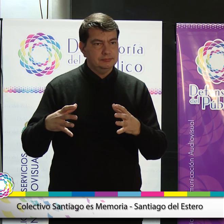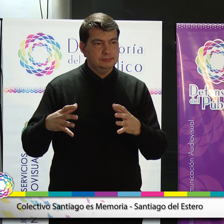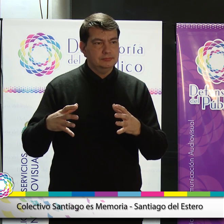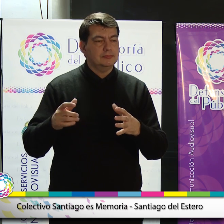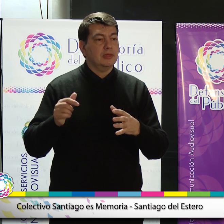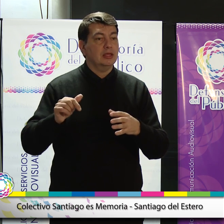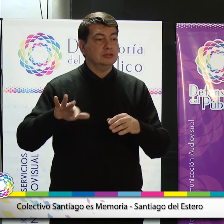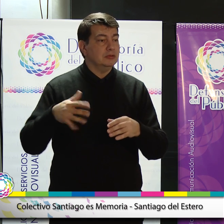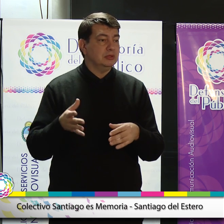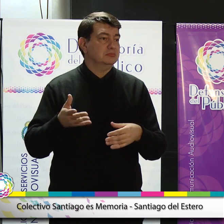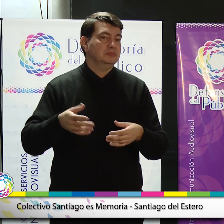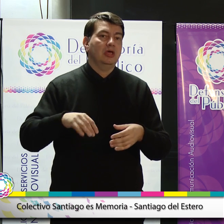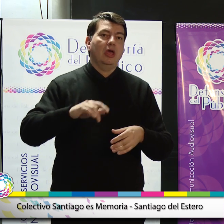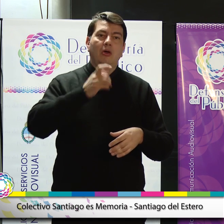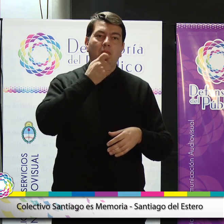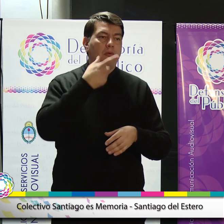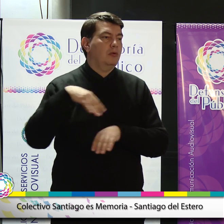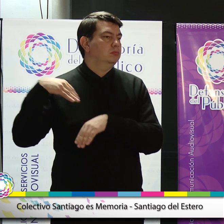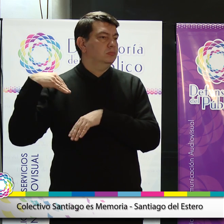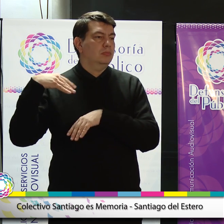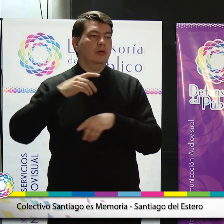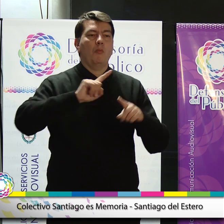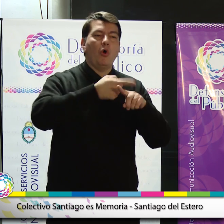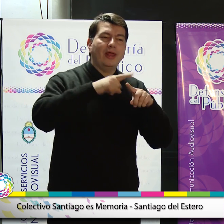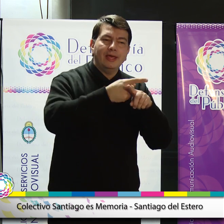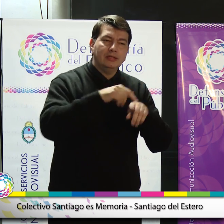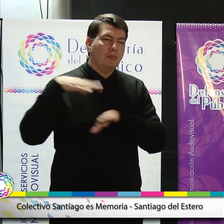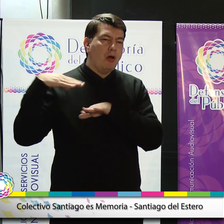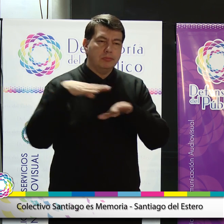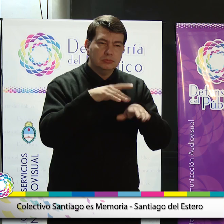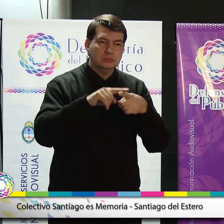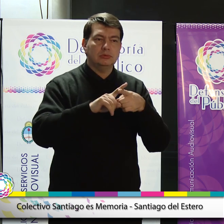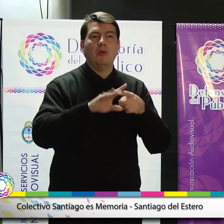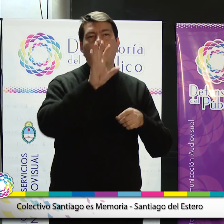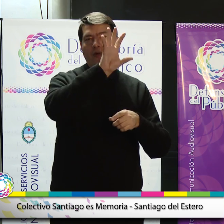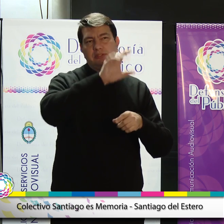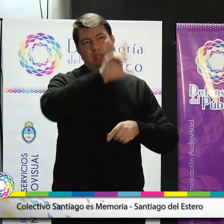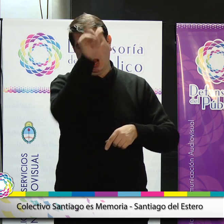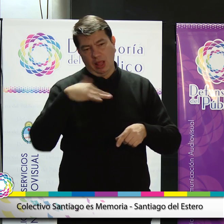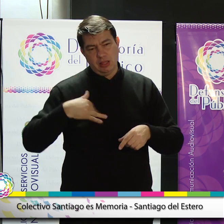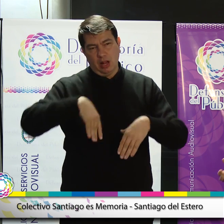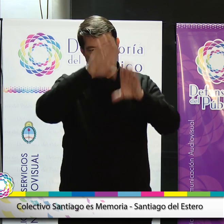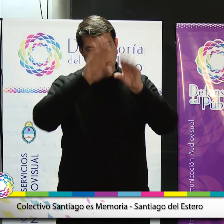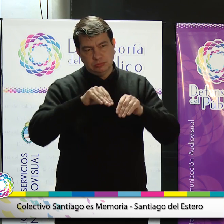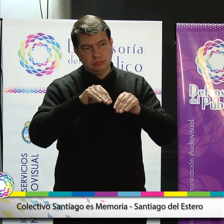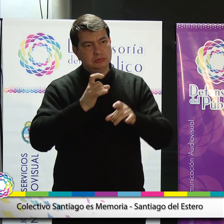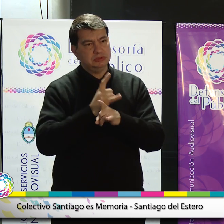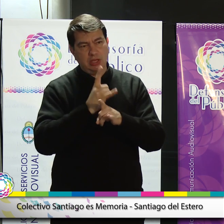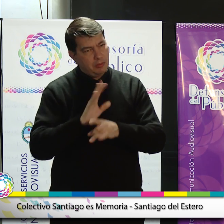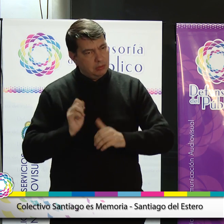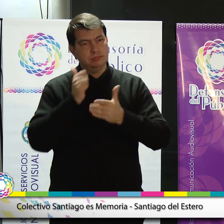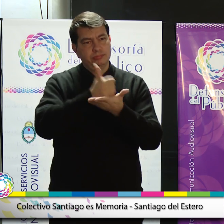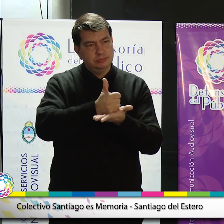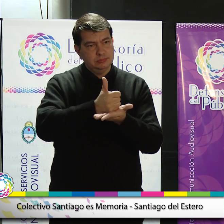presente siempre en todas las manifestaciones políticas de la provincia del país a través de bueno de distintas